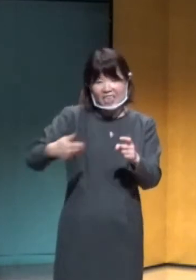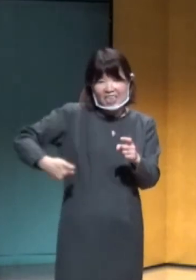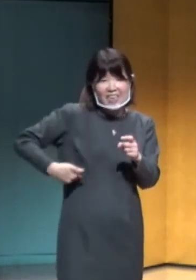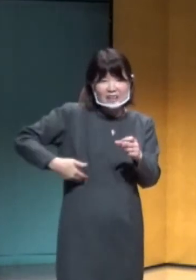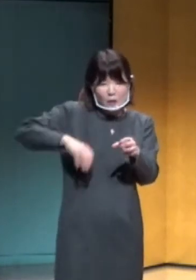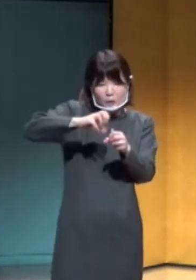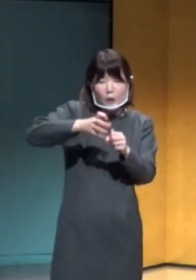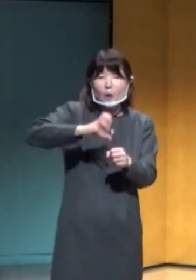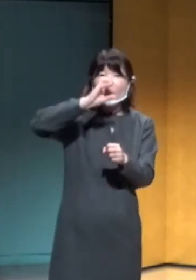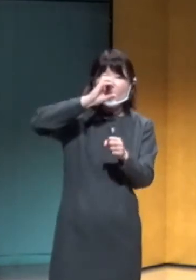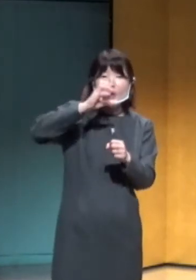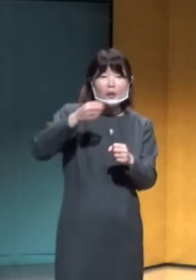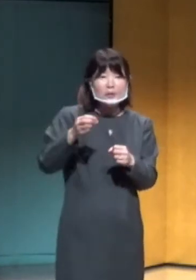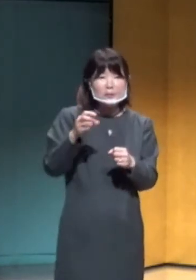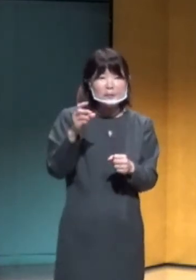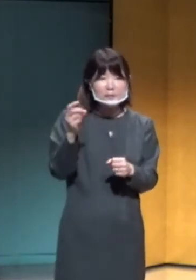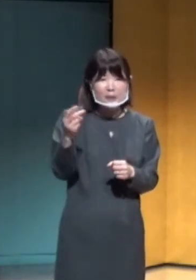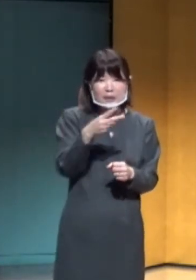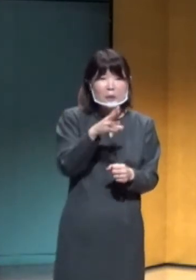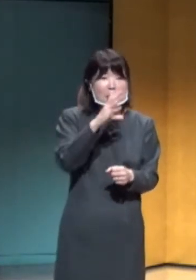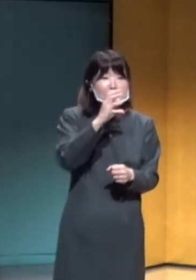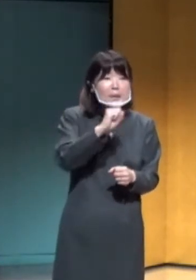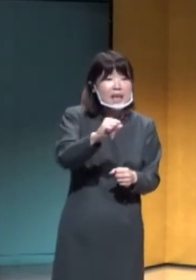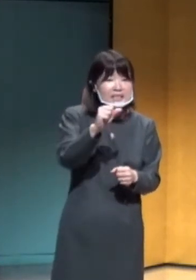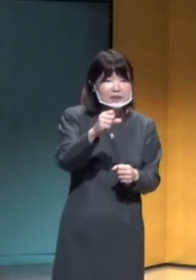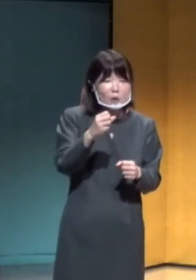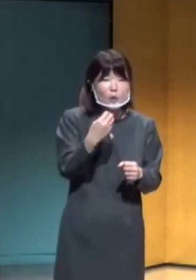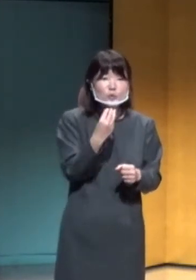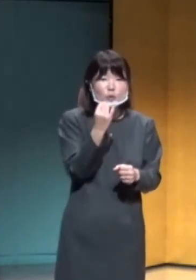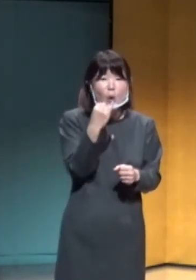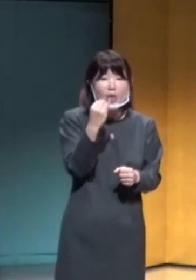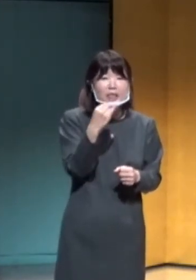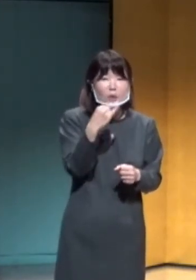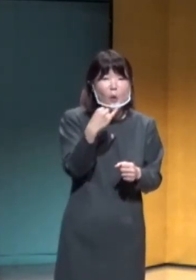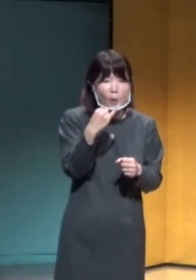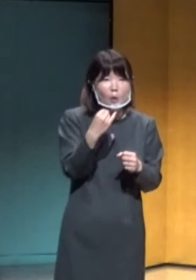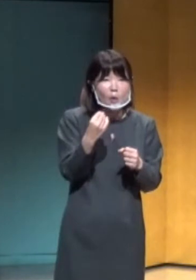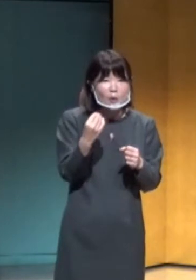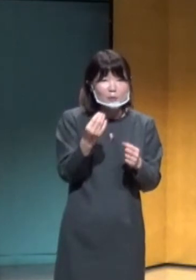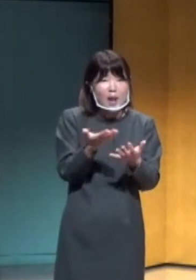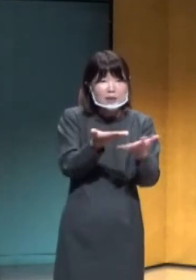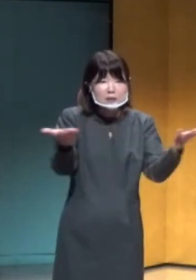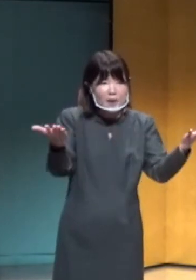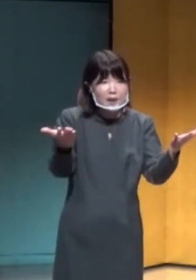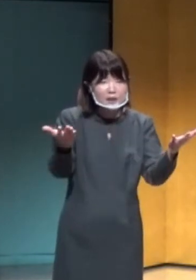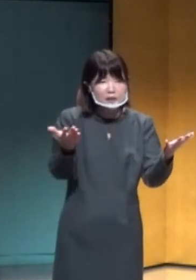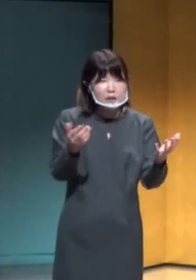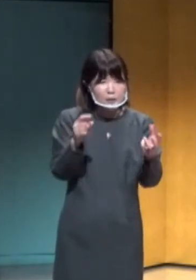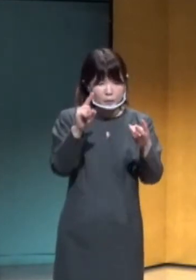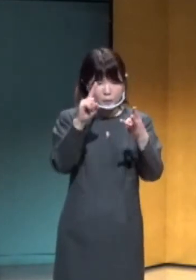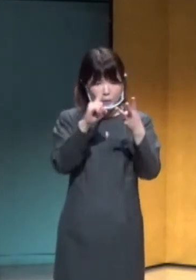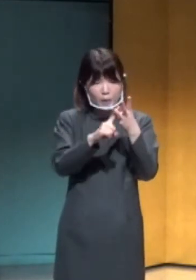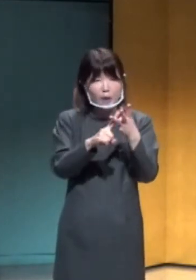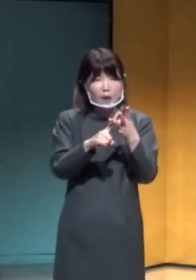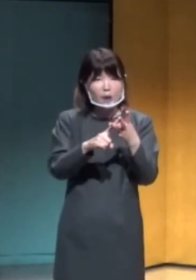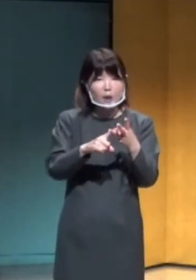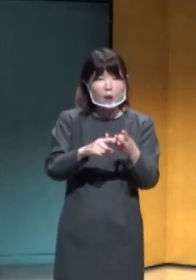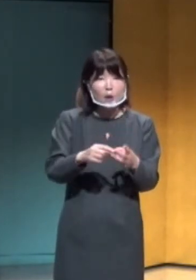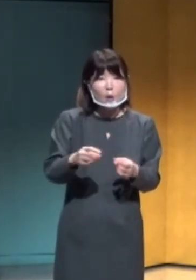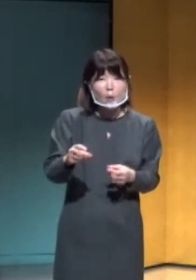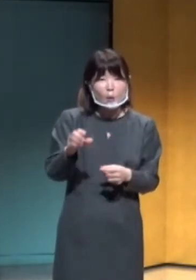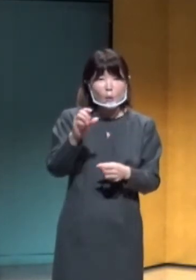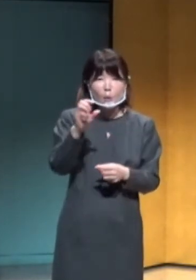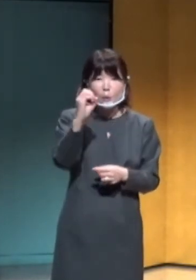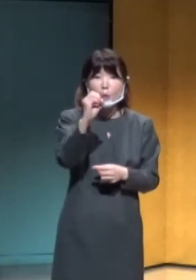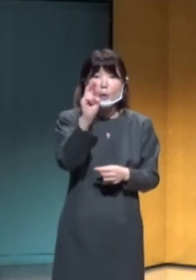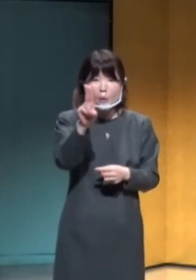アーモンドチョコレート。そしてもう一つびっくりしたのは、王貞治選手が高校からジャイアンツ